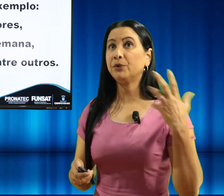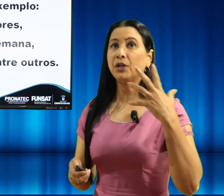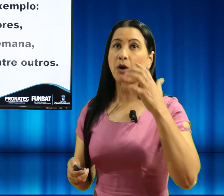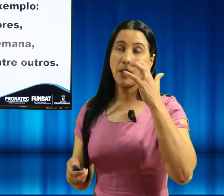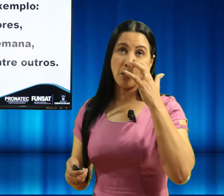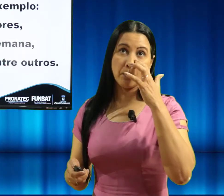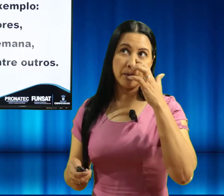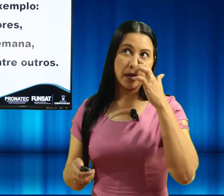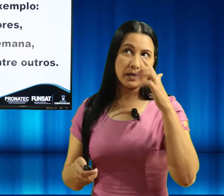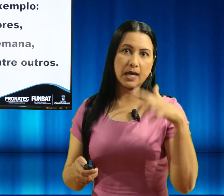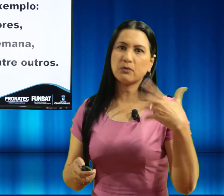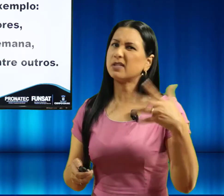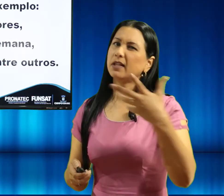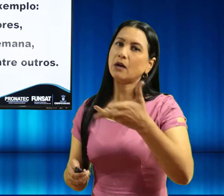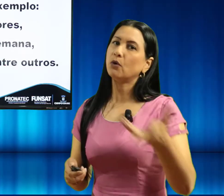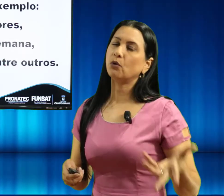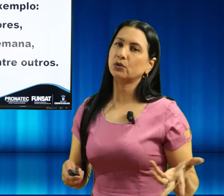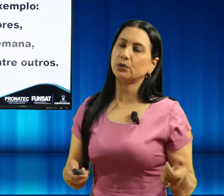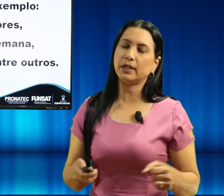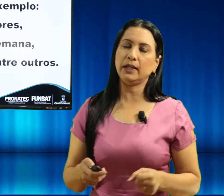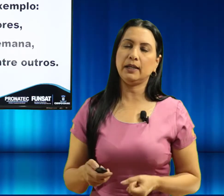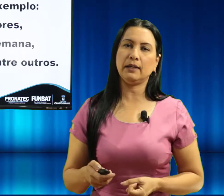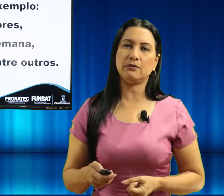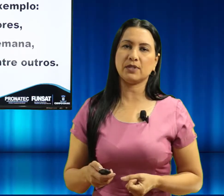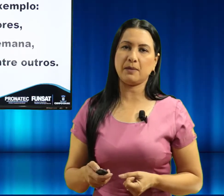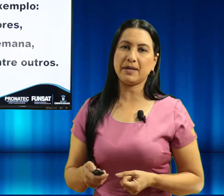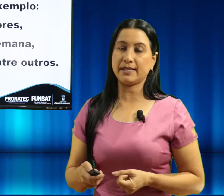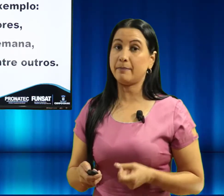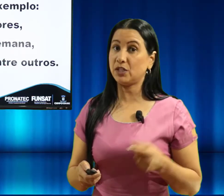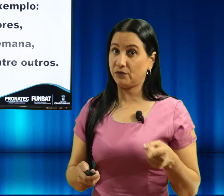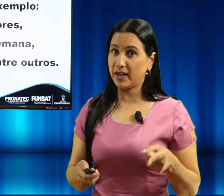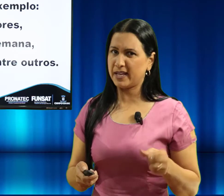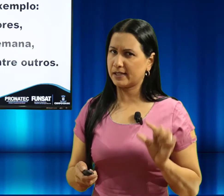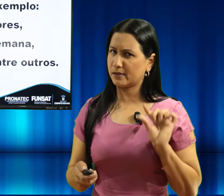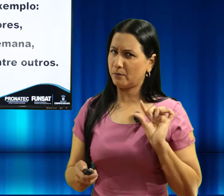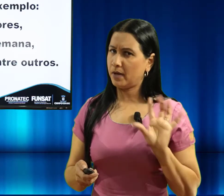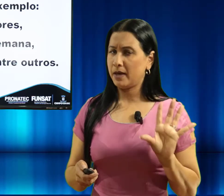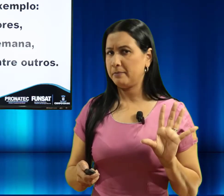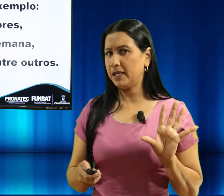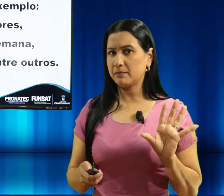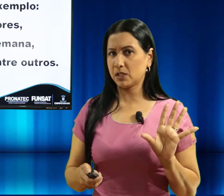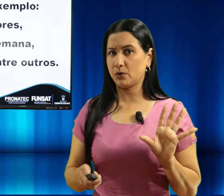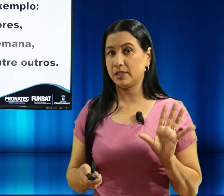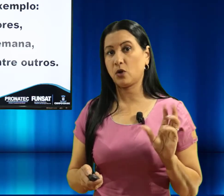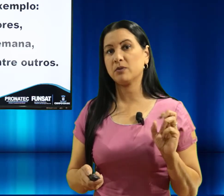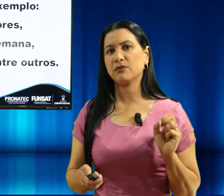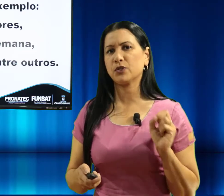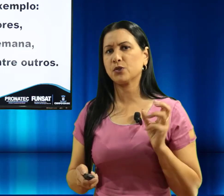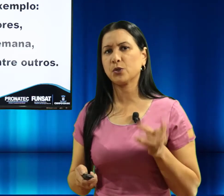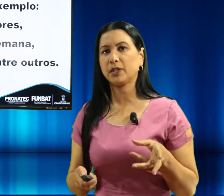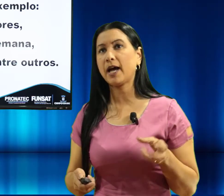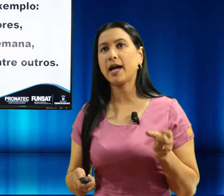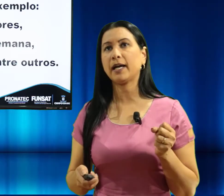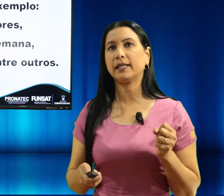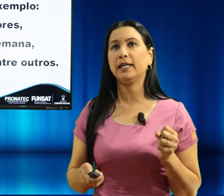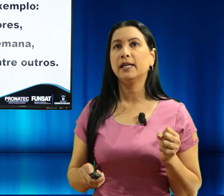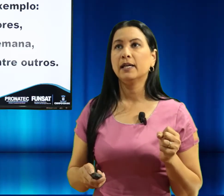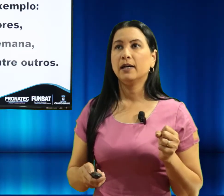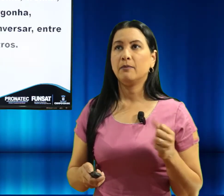igual. É um sinal ou outro que você percebe a diferença, são mínimas coisas, como se fosse um sotaque, uma